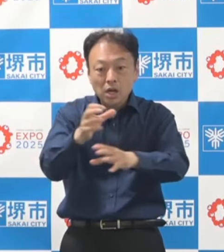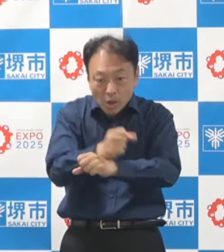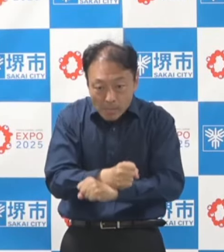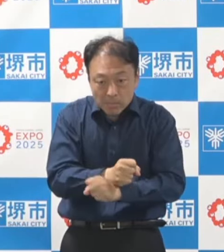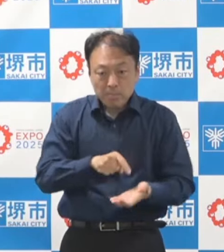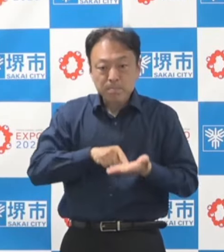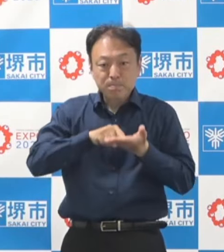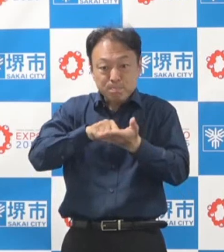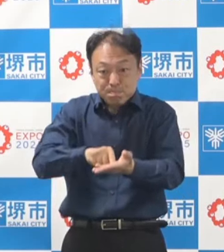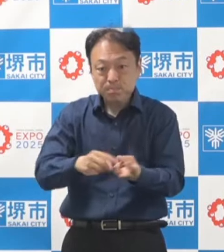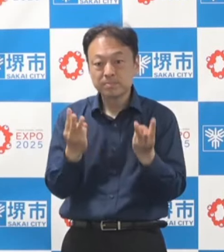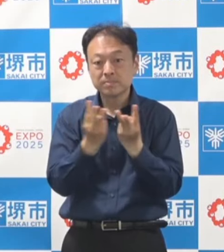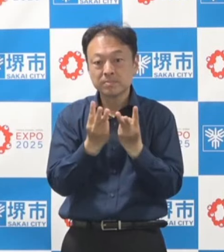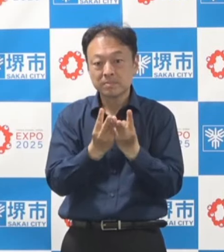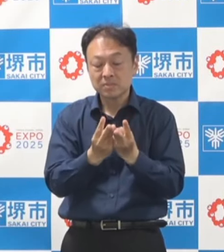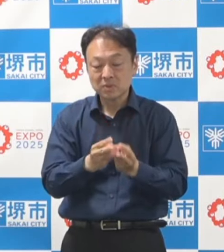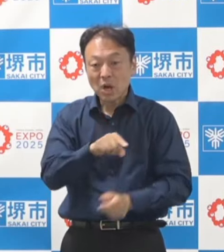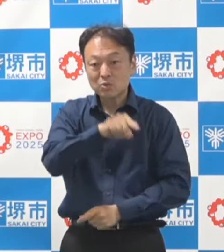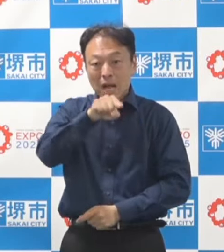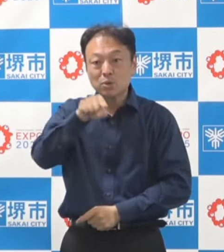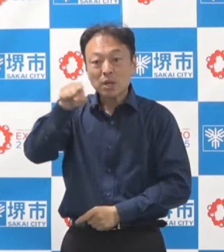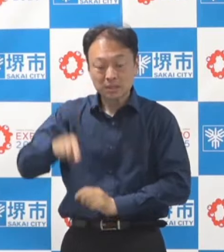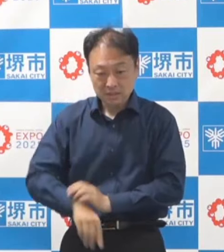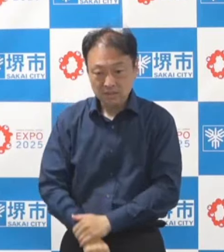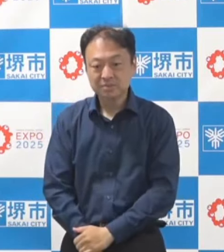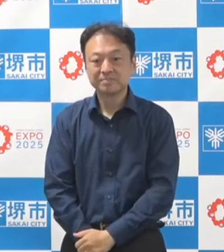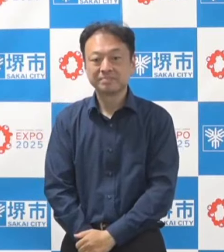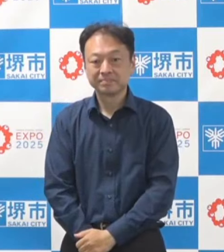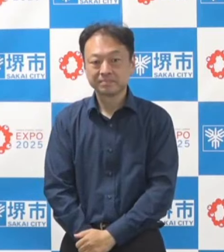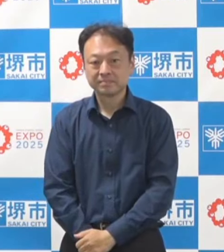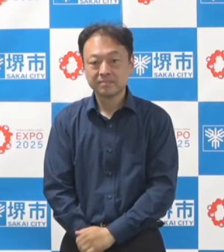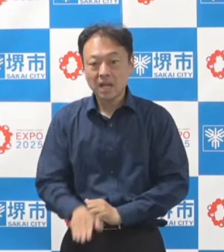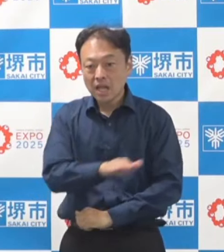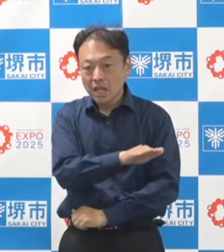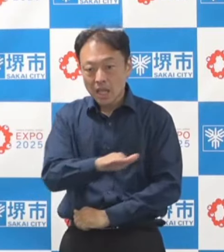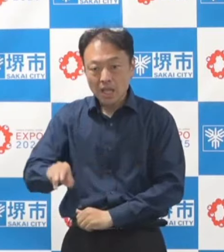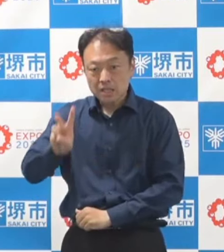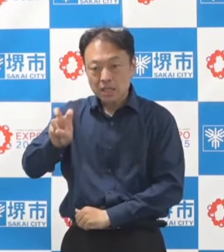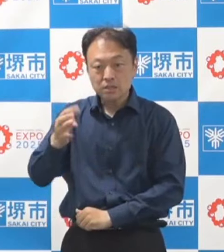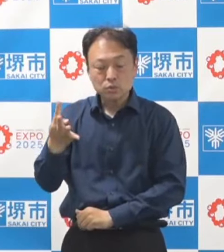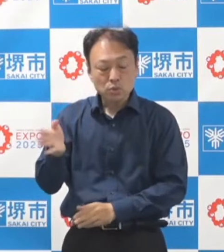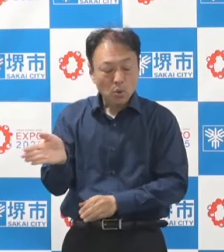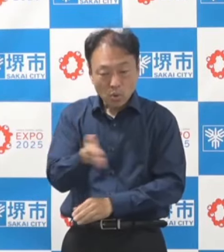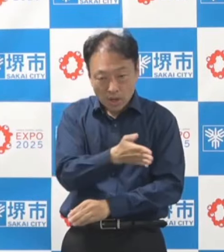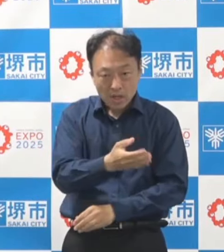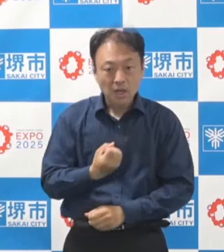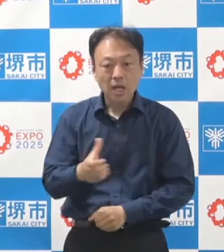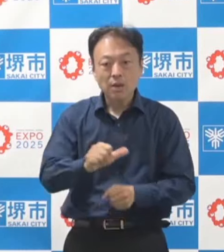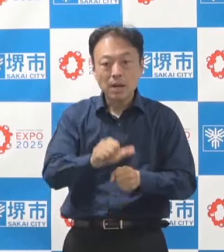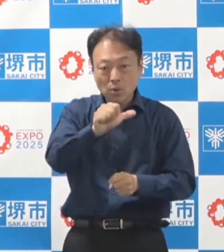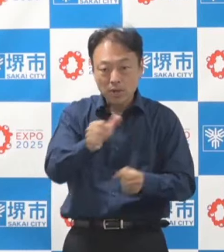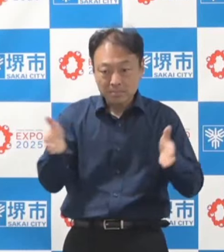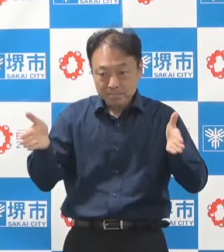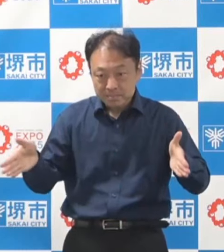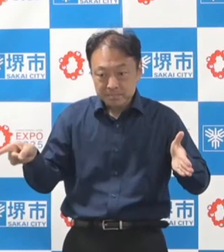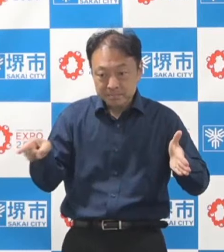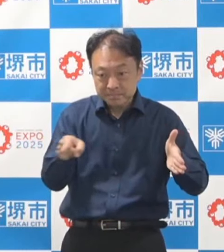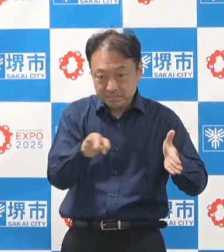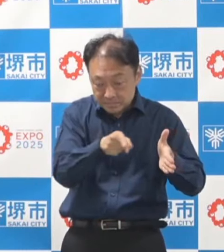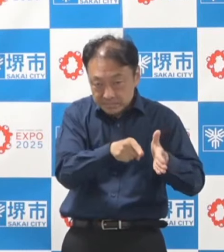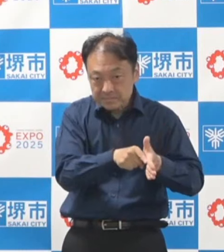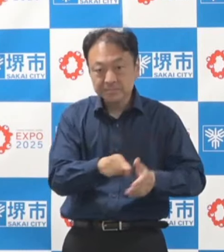人数を表したグラフです。こちらグラフを見ていただいて分かると平成24年から令和5年までがございますが、